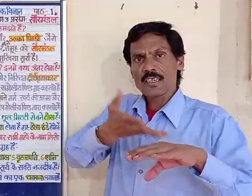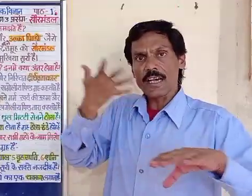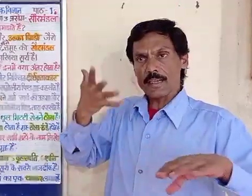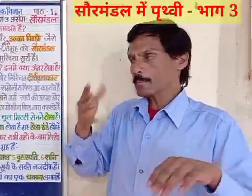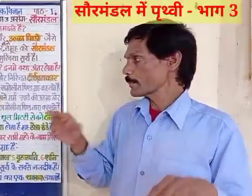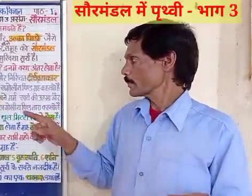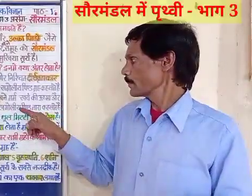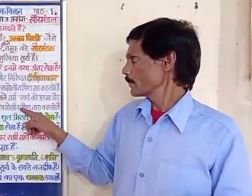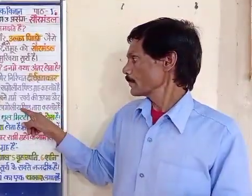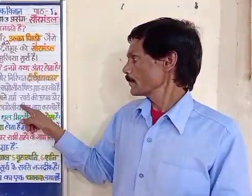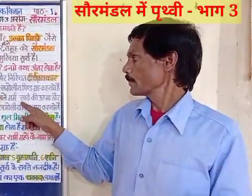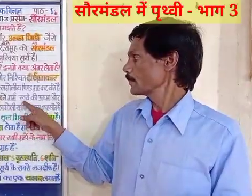गर्म